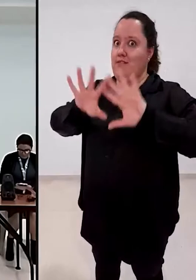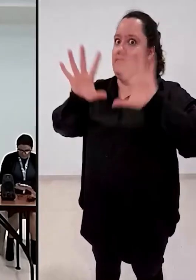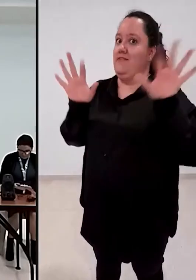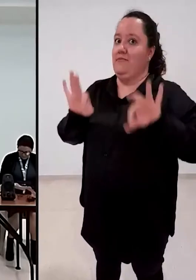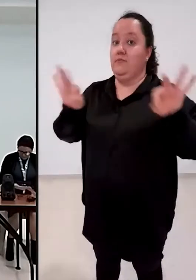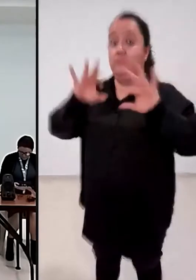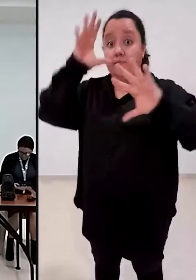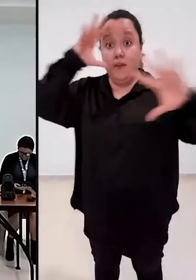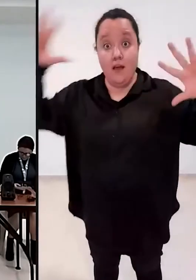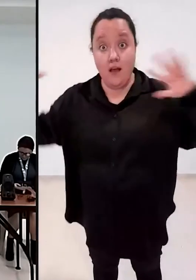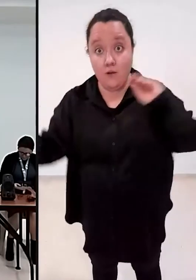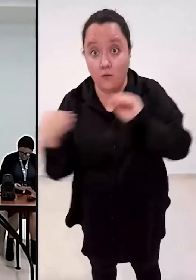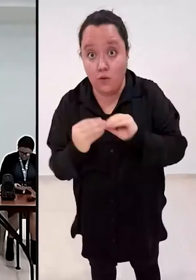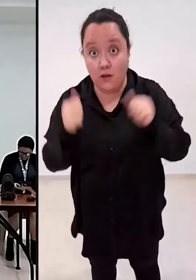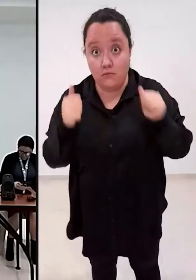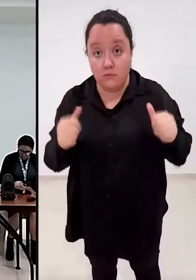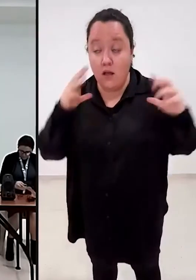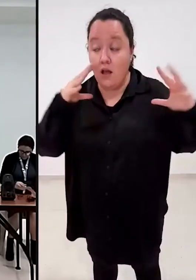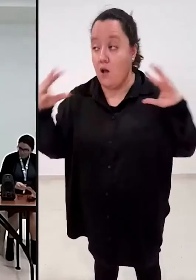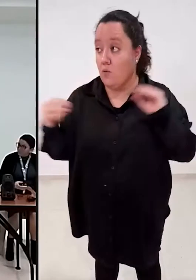estamos de acuerdo